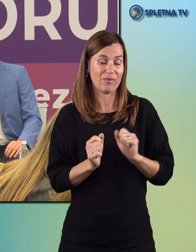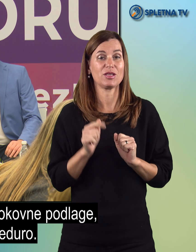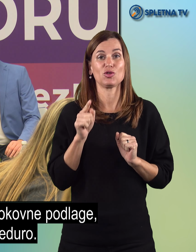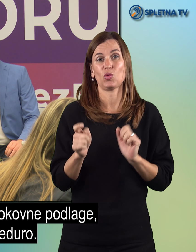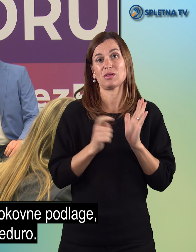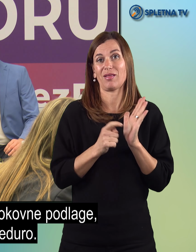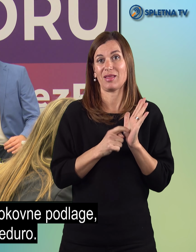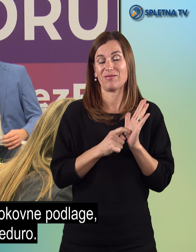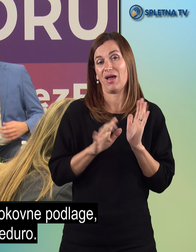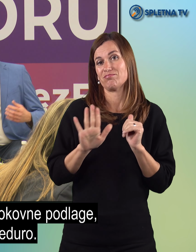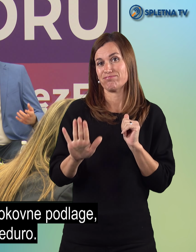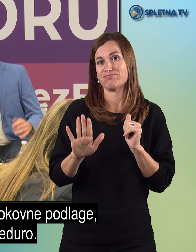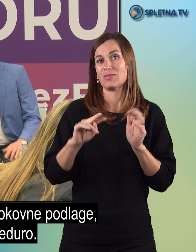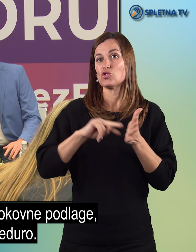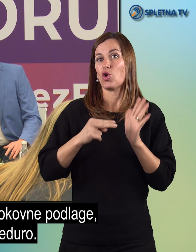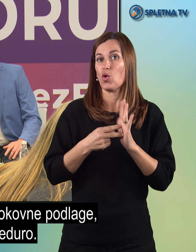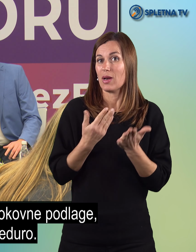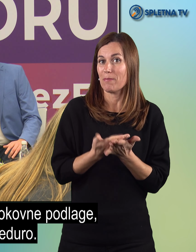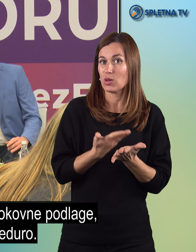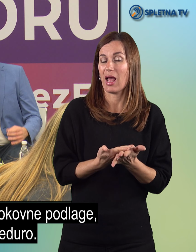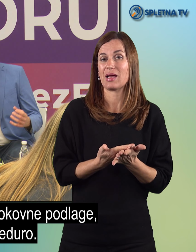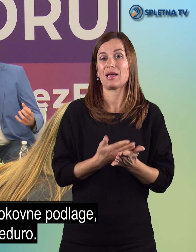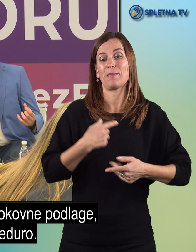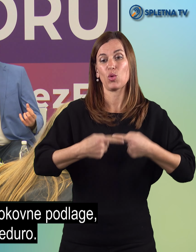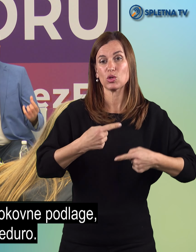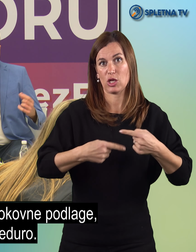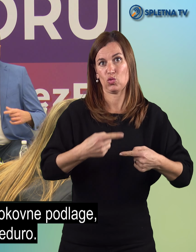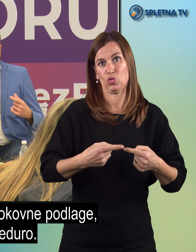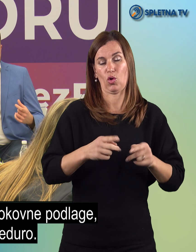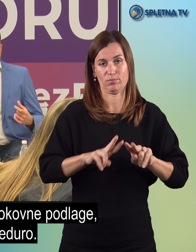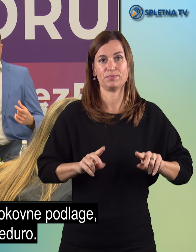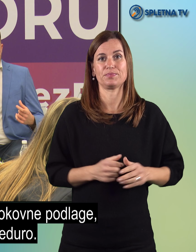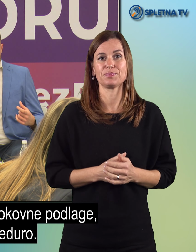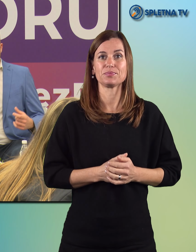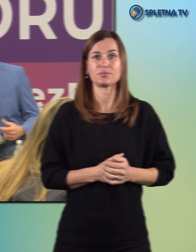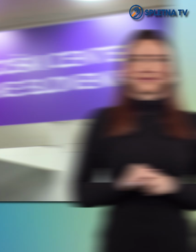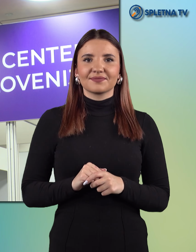to zahteva svoje strokovne podlage, svojo proceduro.